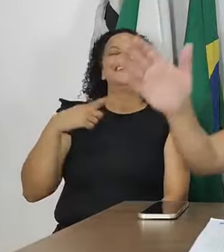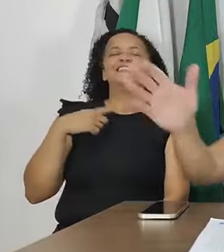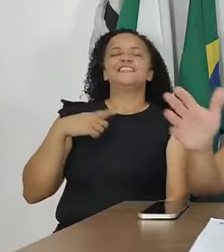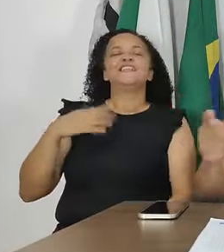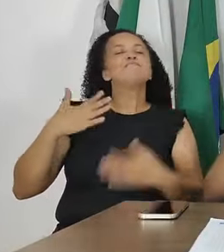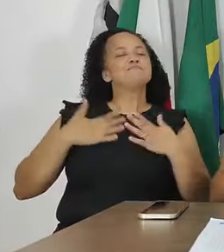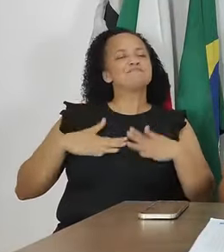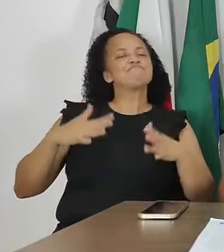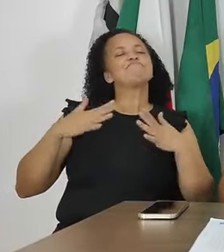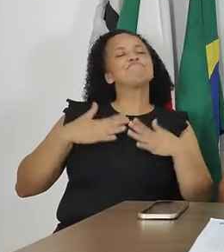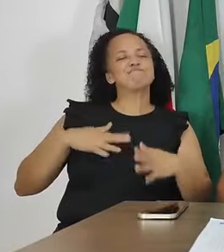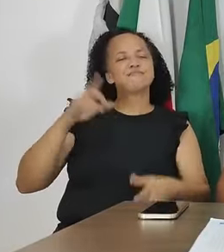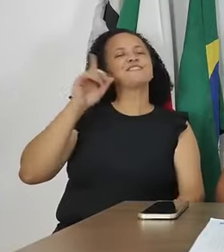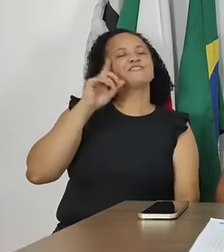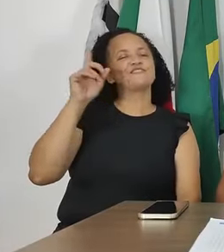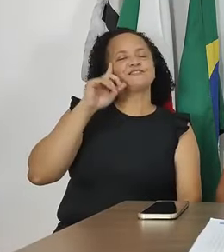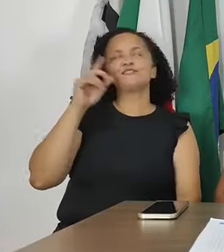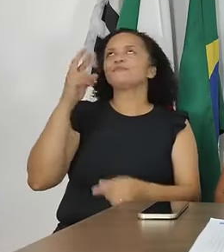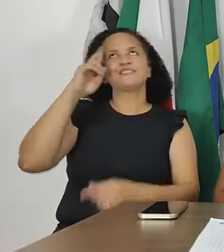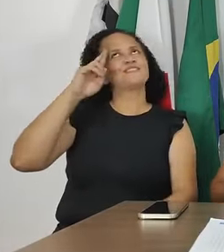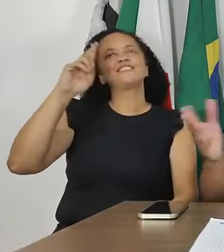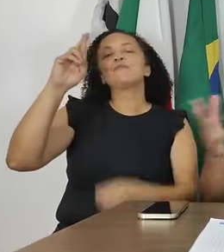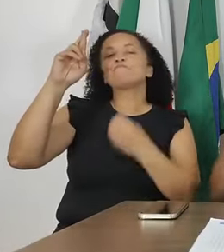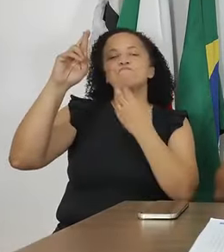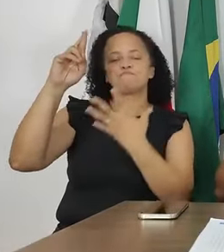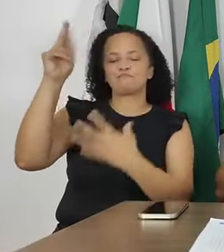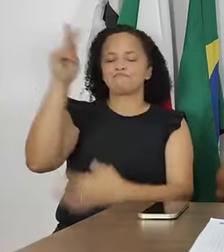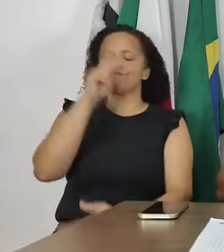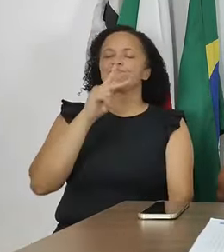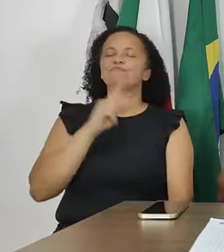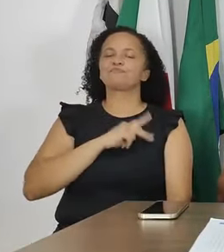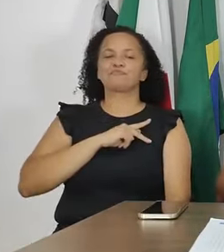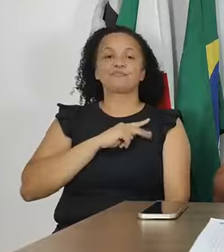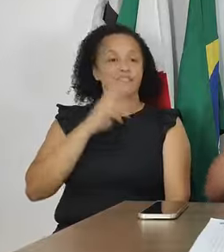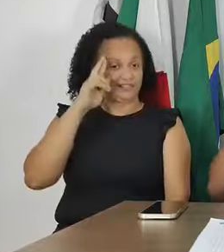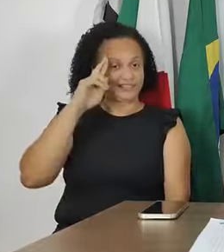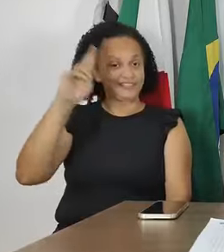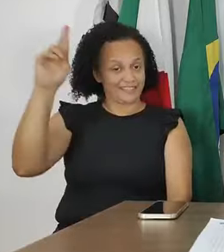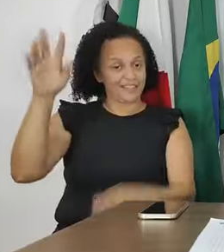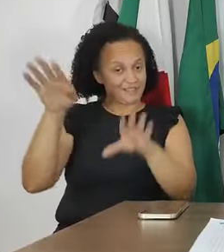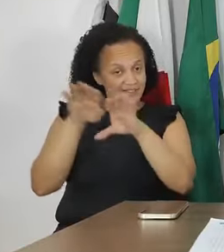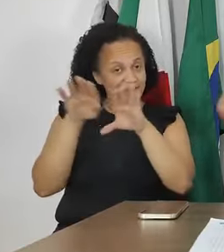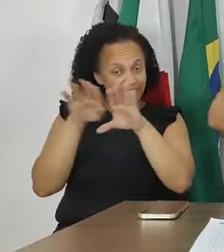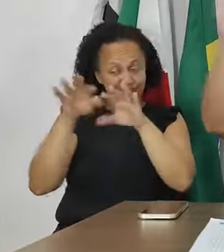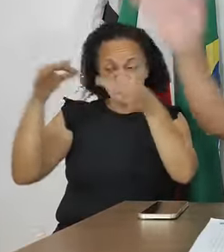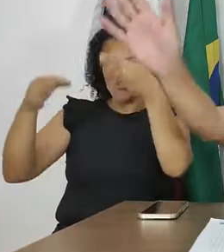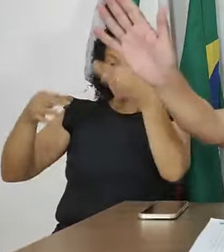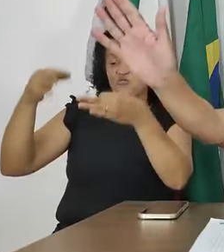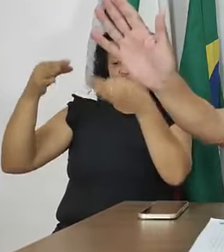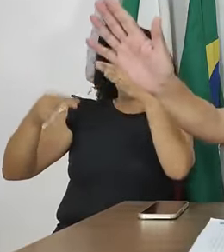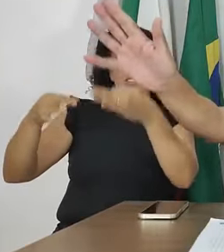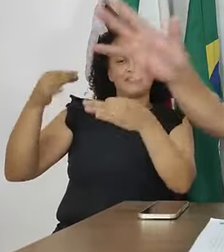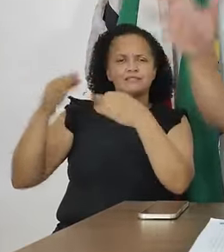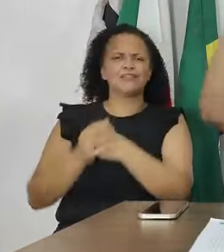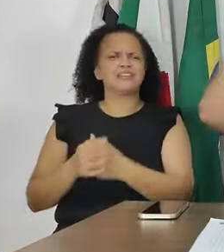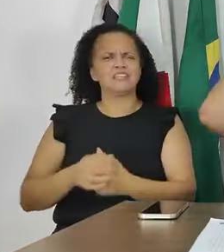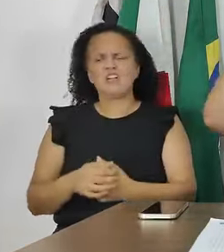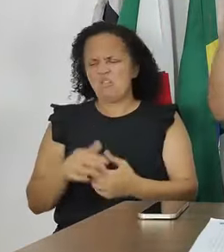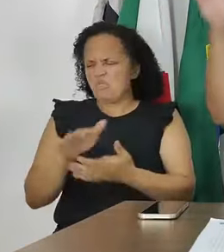todos os dias, porque Ele é a nossa paz. O Senhor é a nossa justiça, portanto não temos nenhuma